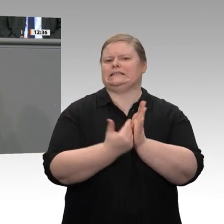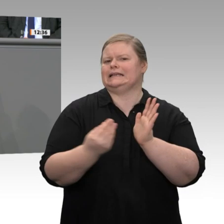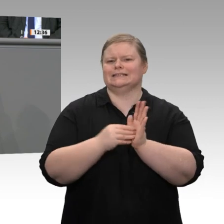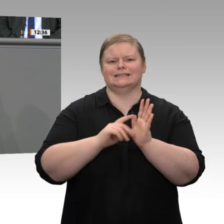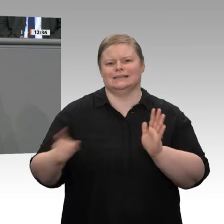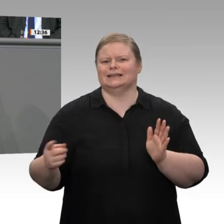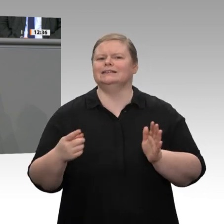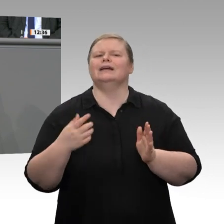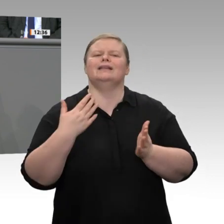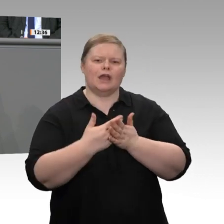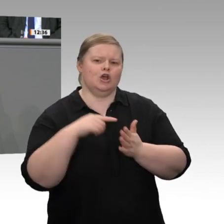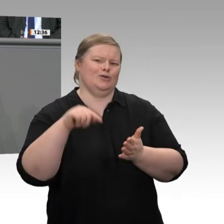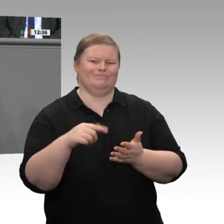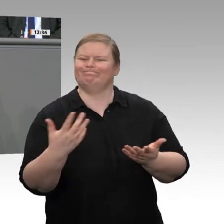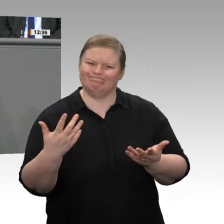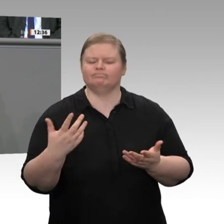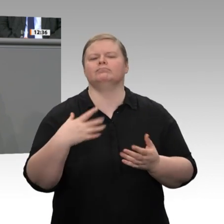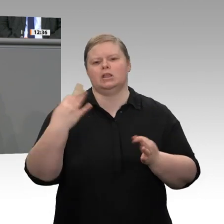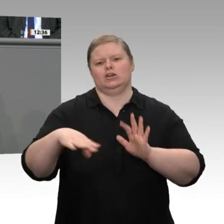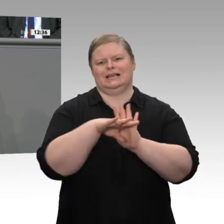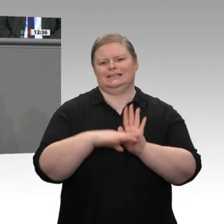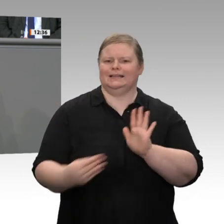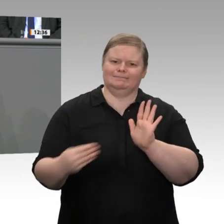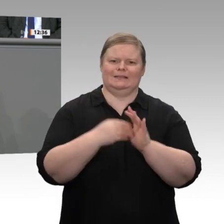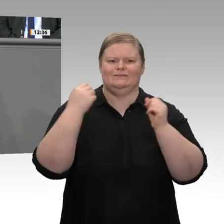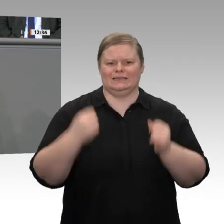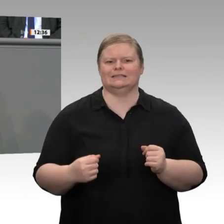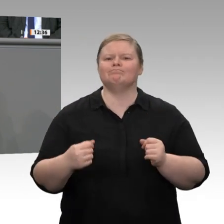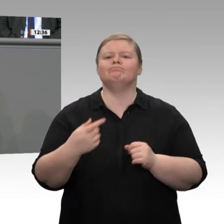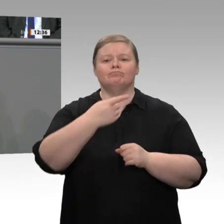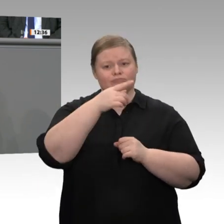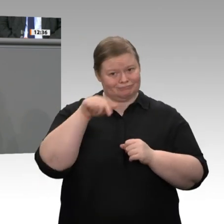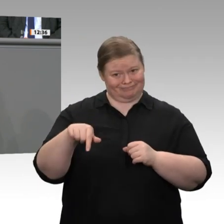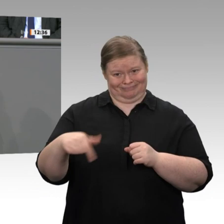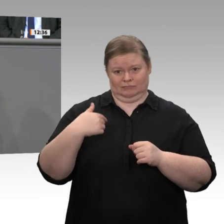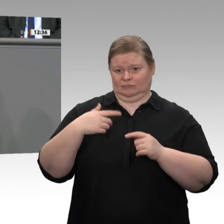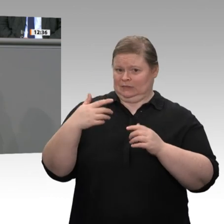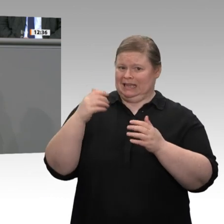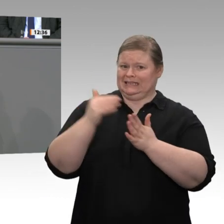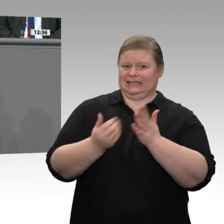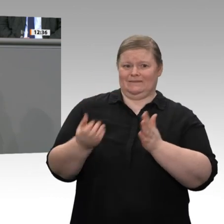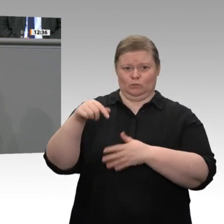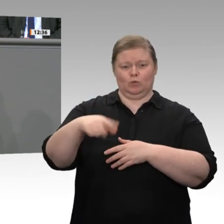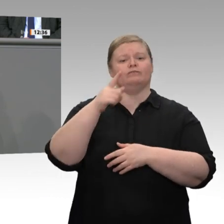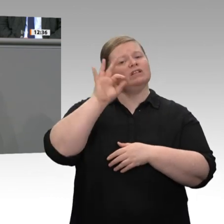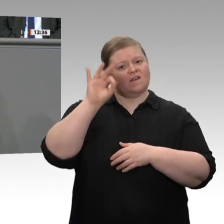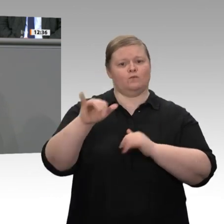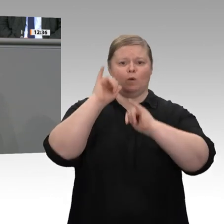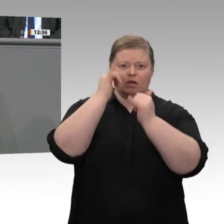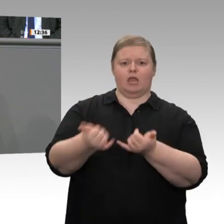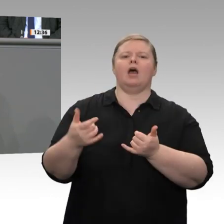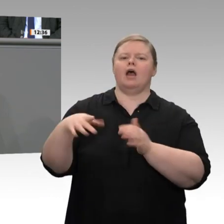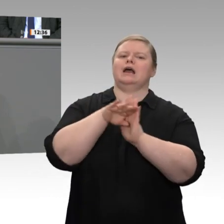wollen, leben können, die sich dafür entschieden haben, die uns dieses Geschenk machen und die wir nicht konfrontieren sollten mit Bürokratie, die wir